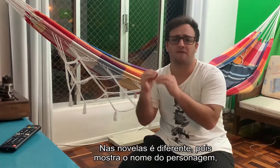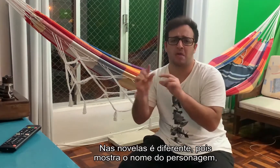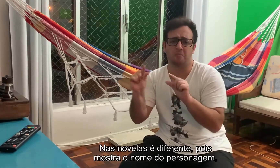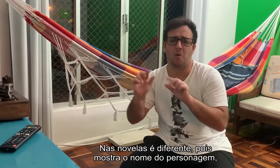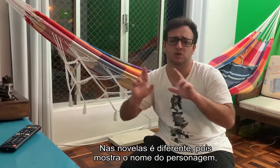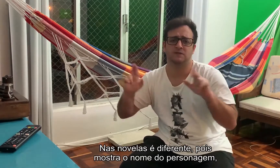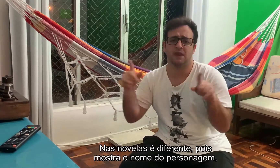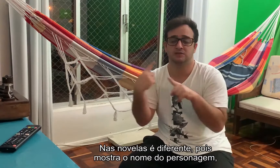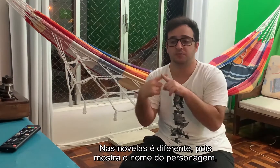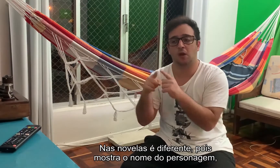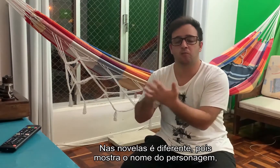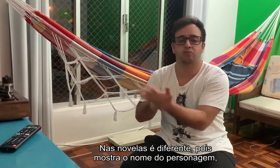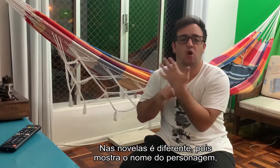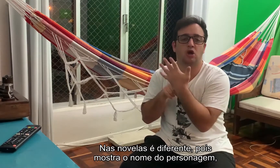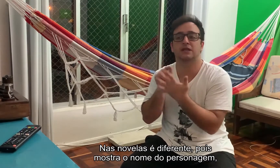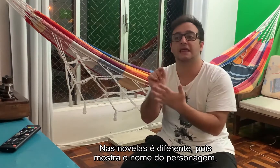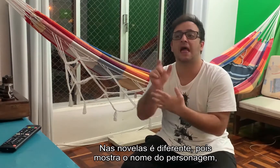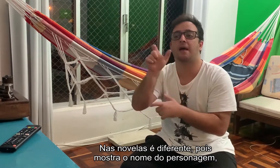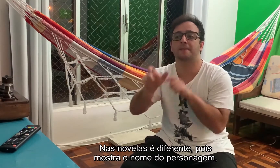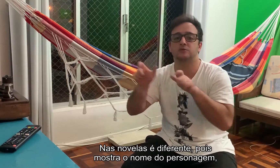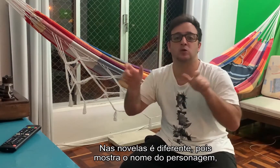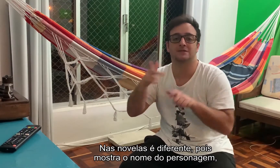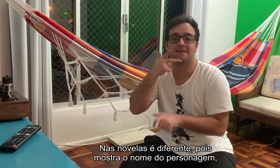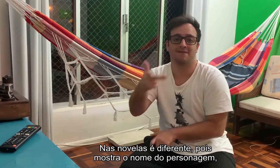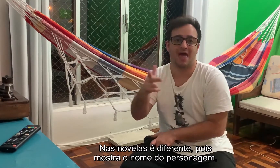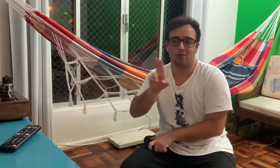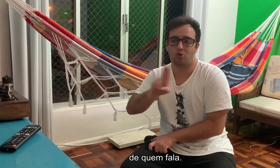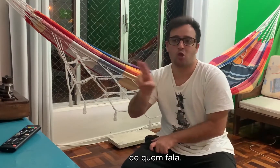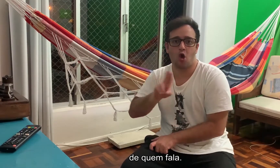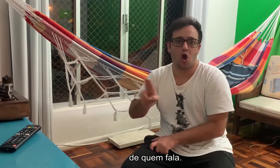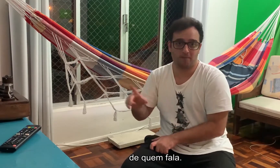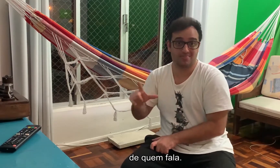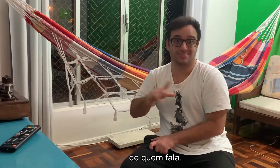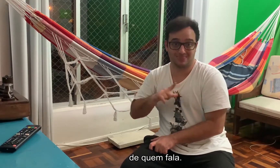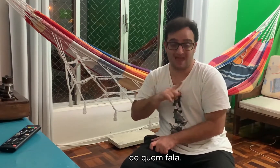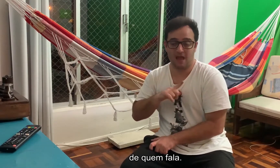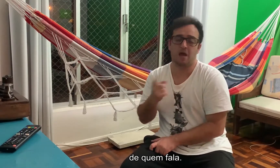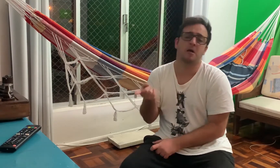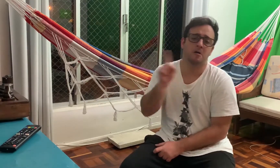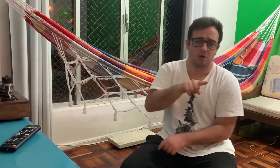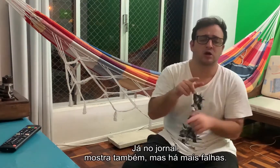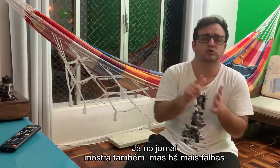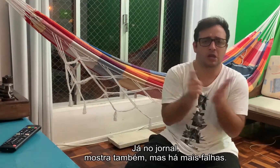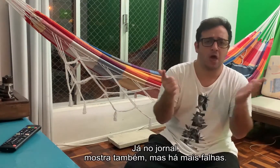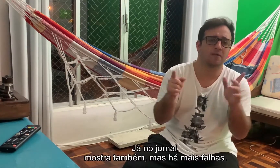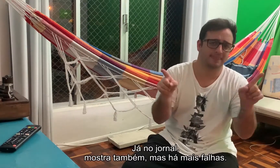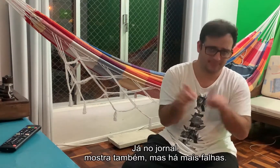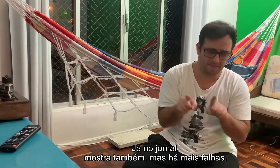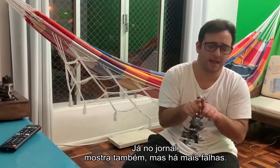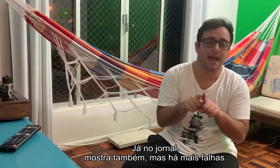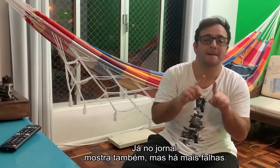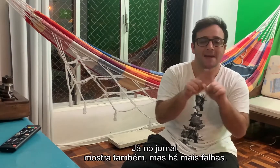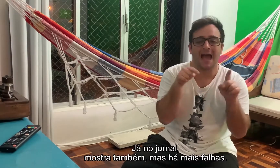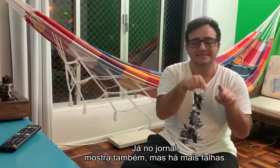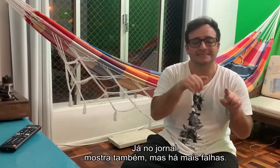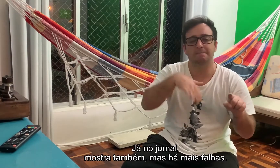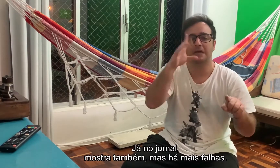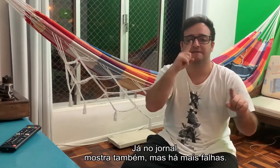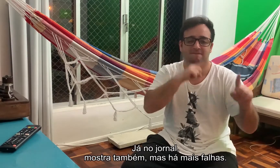e nas novelas é diferente pois mostra o nome do personagem de quem fala e já no jornal mostra